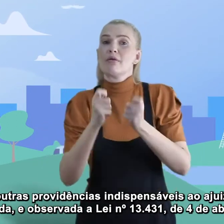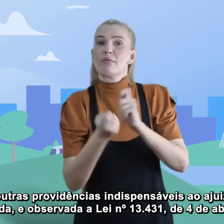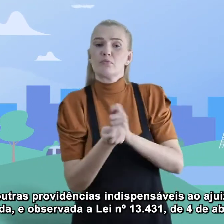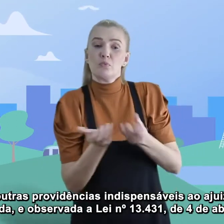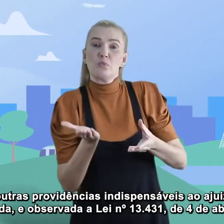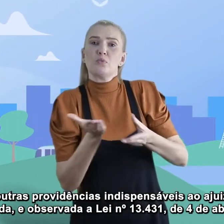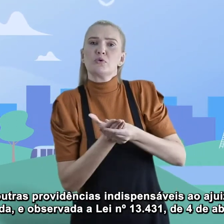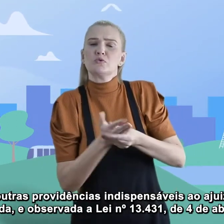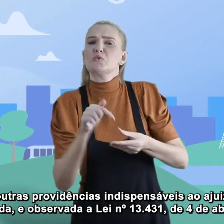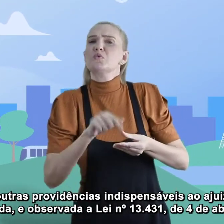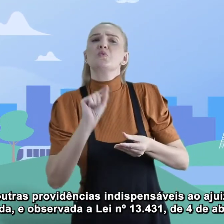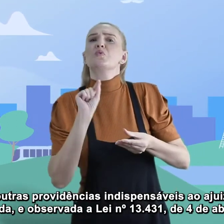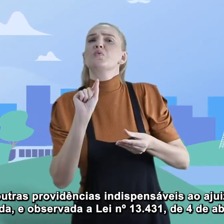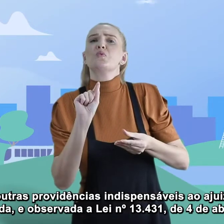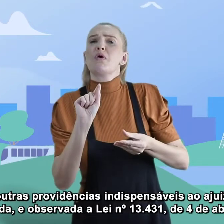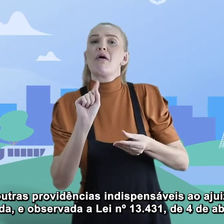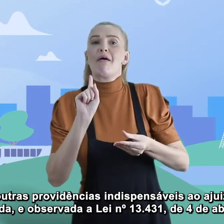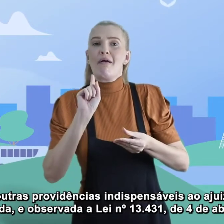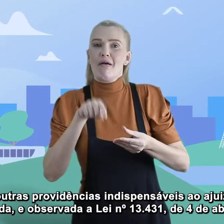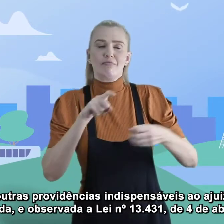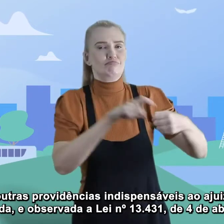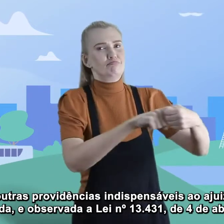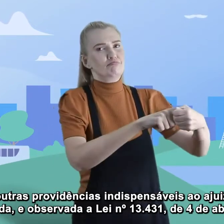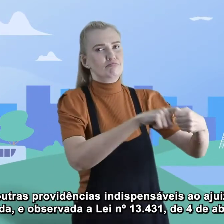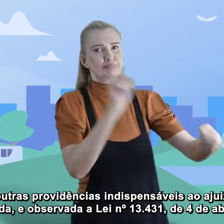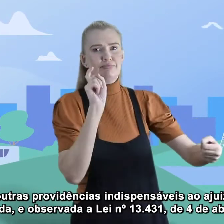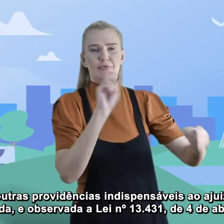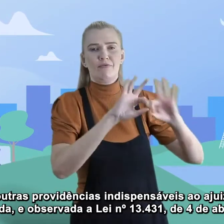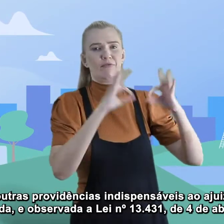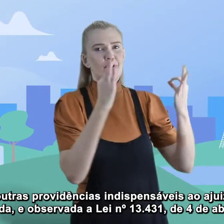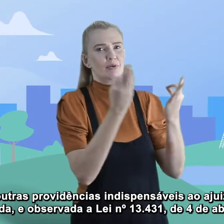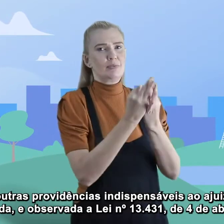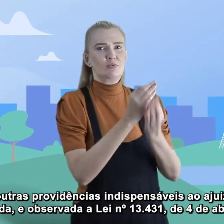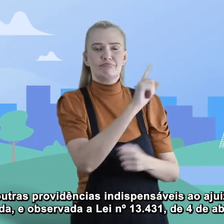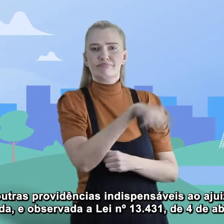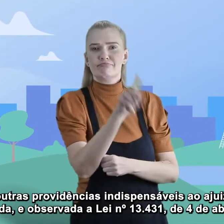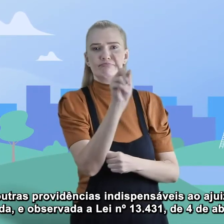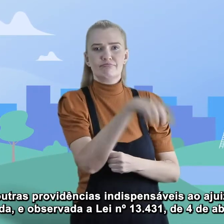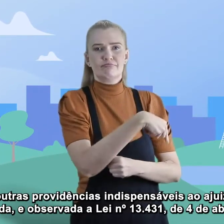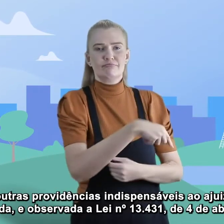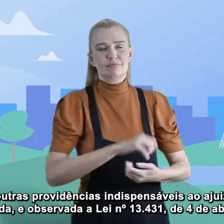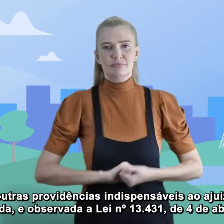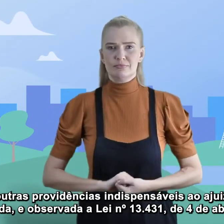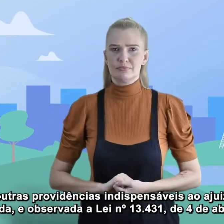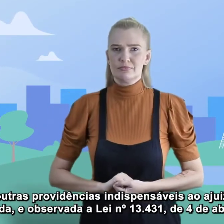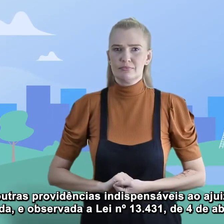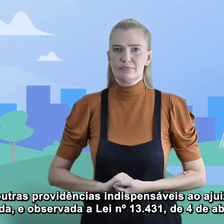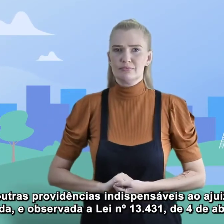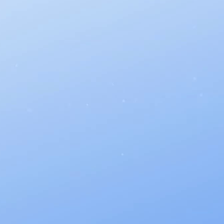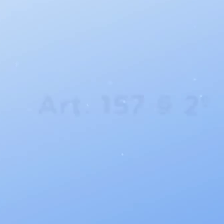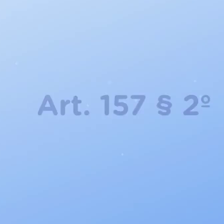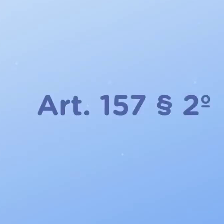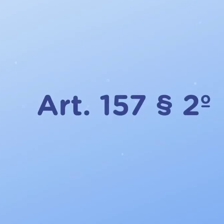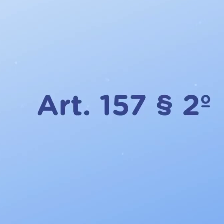e observada a Lei nº 13.431, de 4 de abril de 2017. Artigo